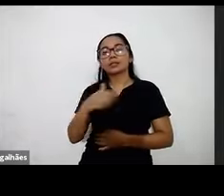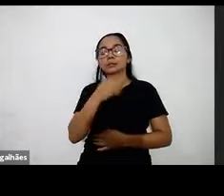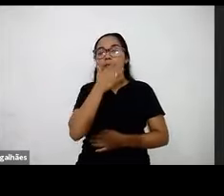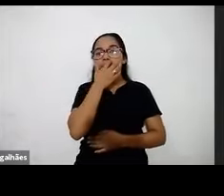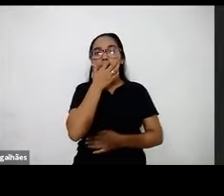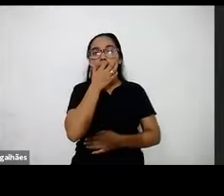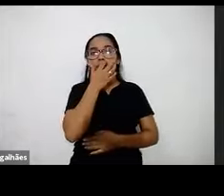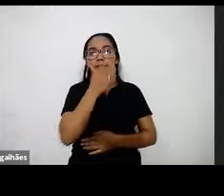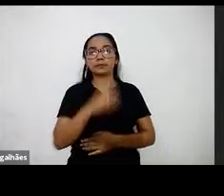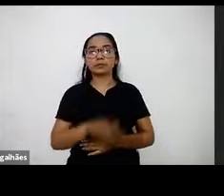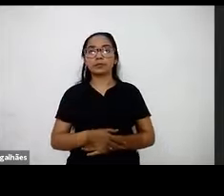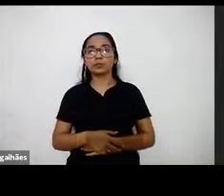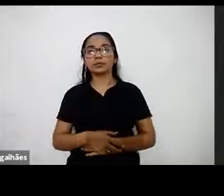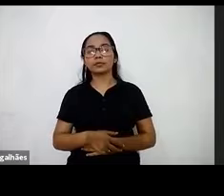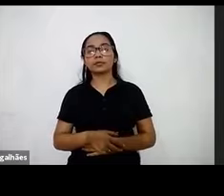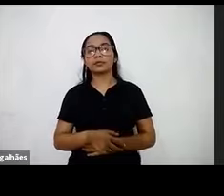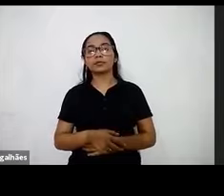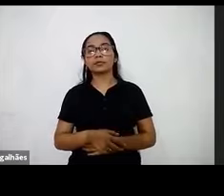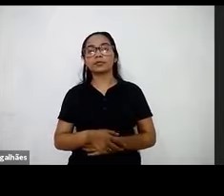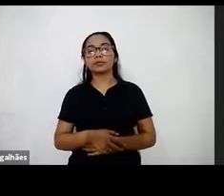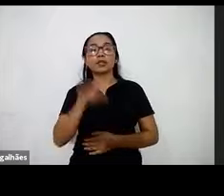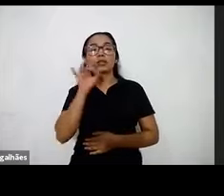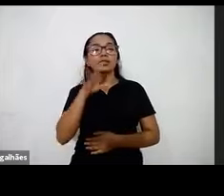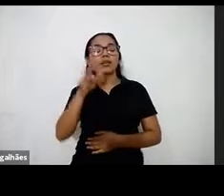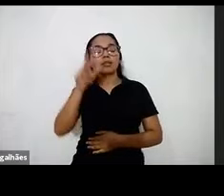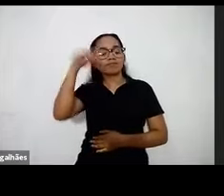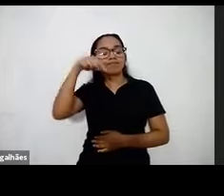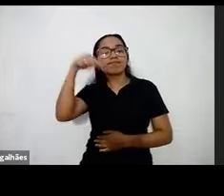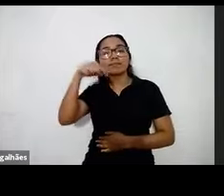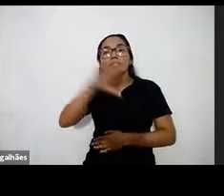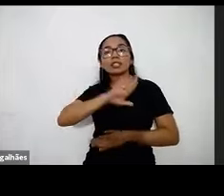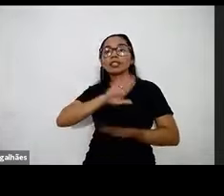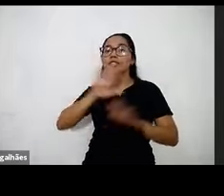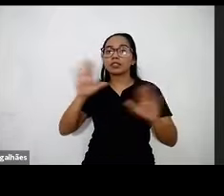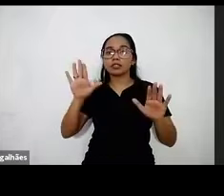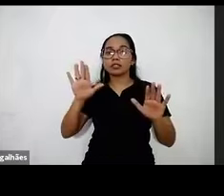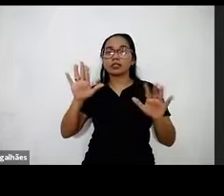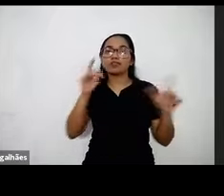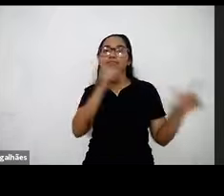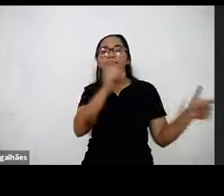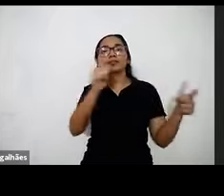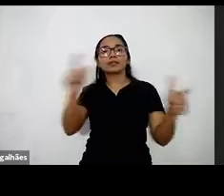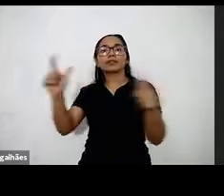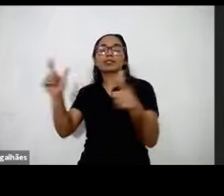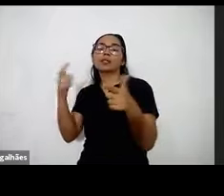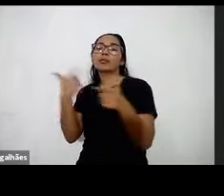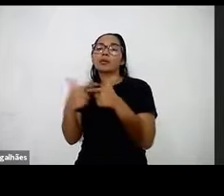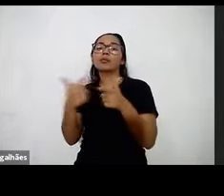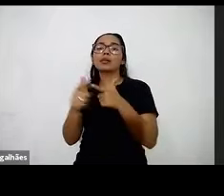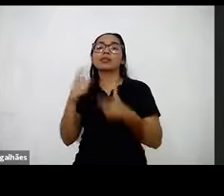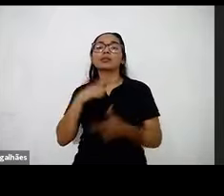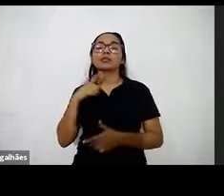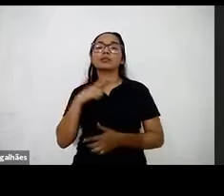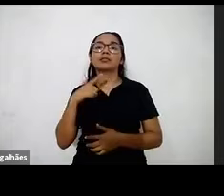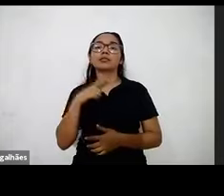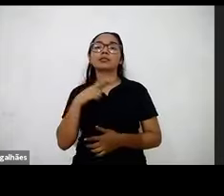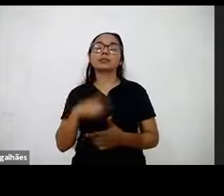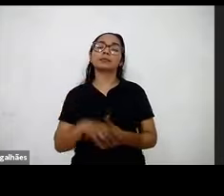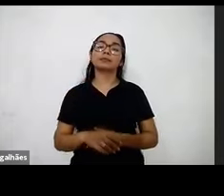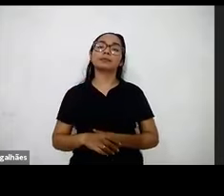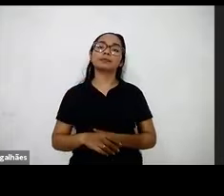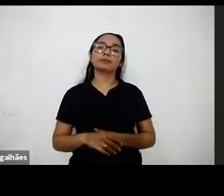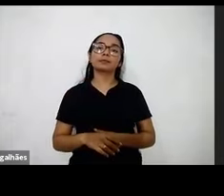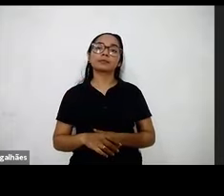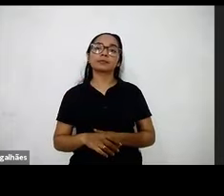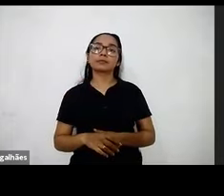e ela não acontece no hospital social. Então, no sentido, né? No sentido de uma organização da política, da rede de